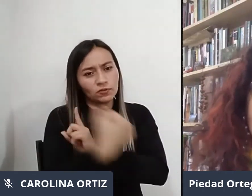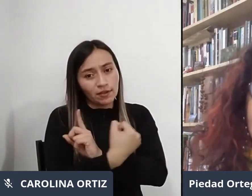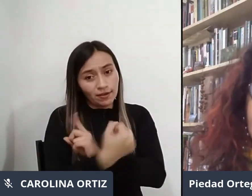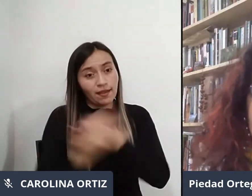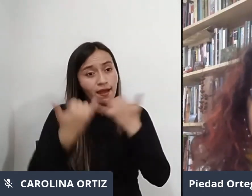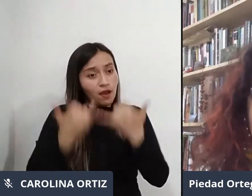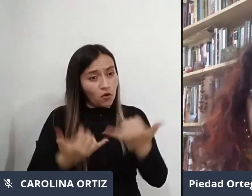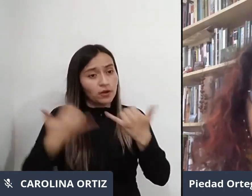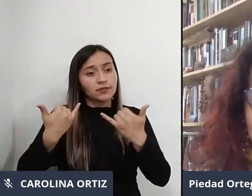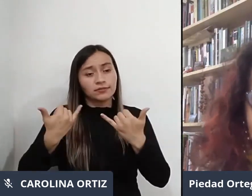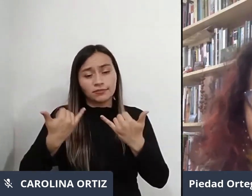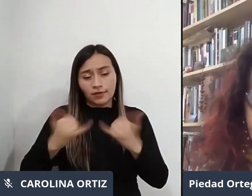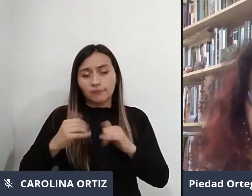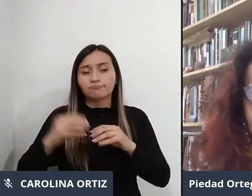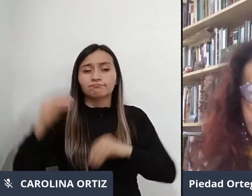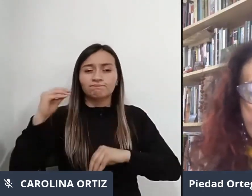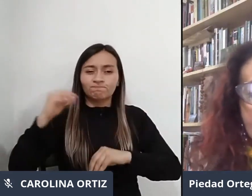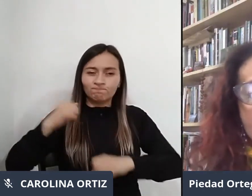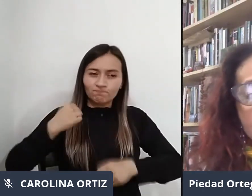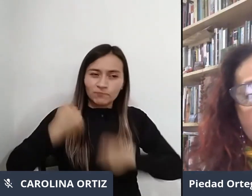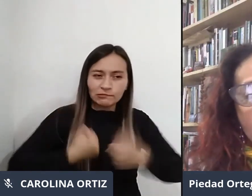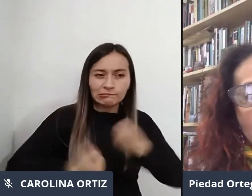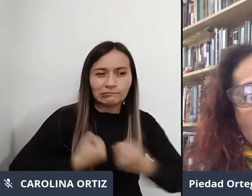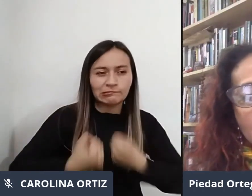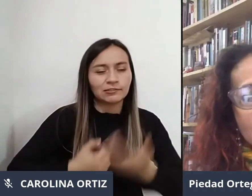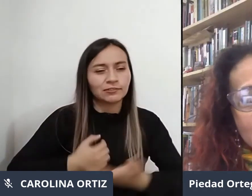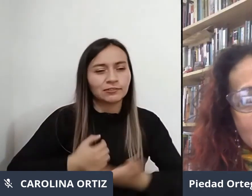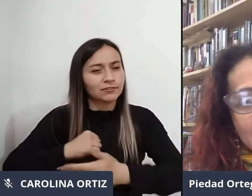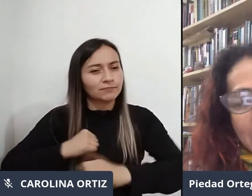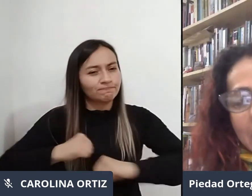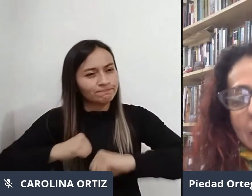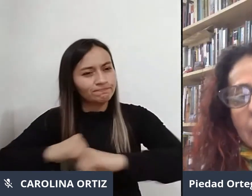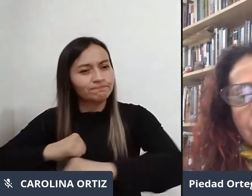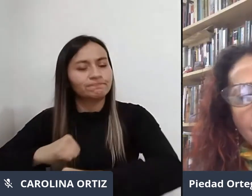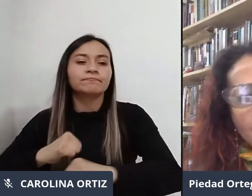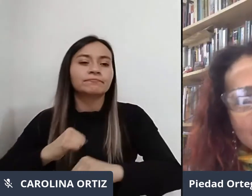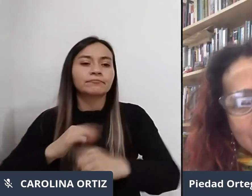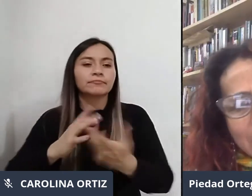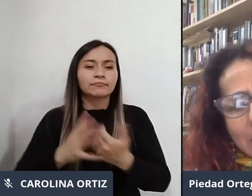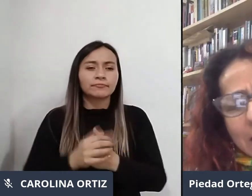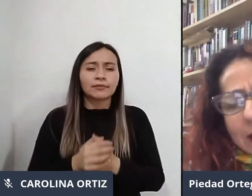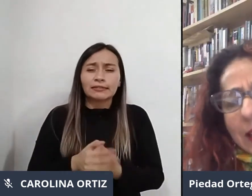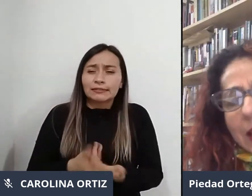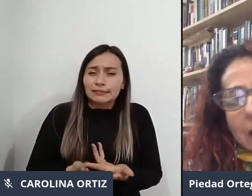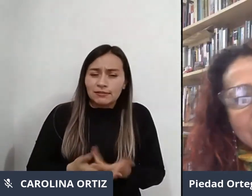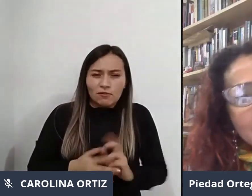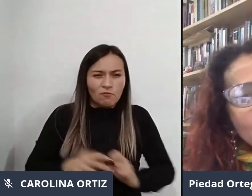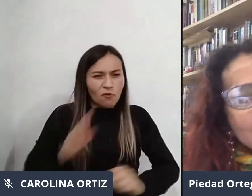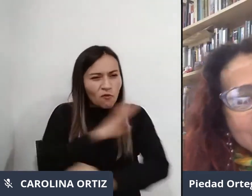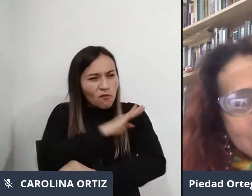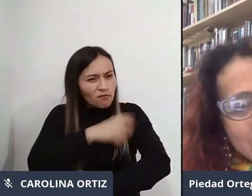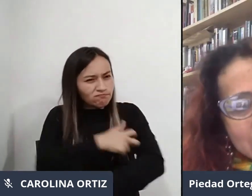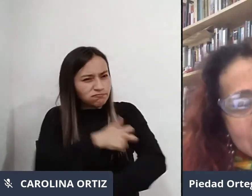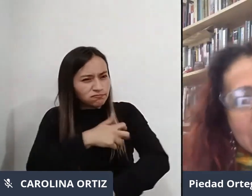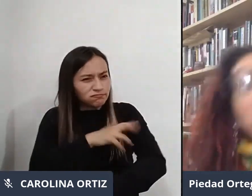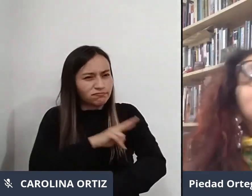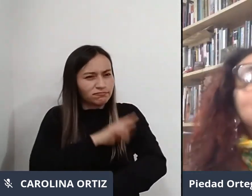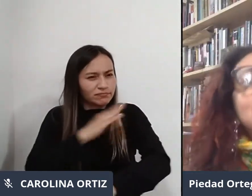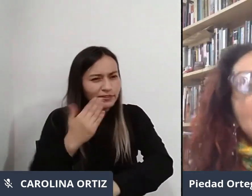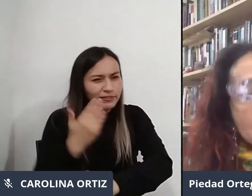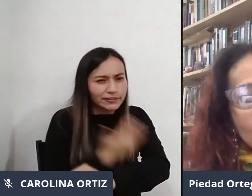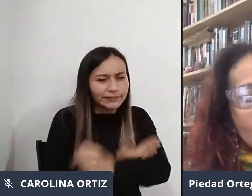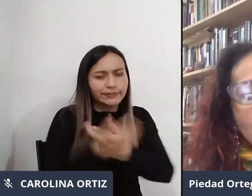emprendiendo, y aquí yo quiero reconocer la vitalidad, la vigorosidad, la generosidad